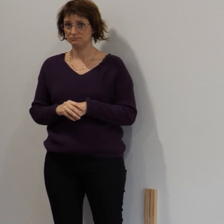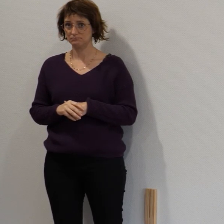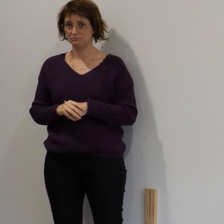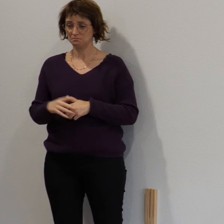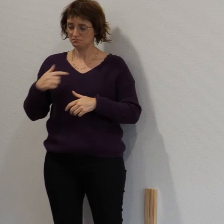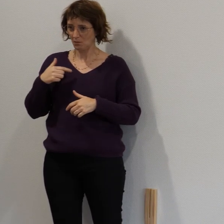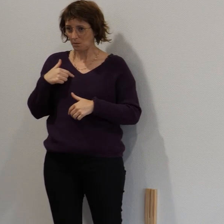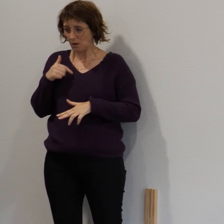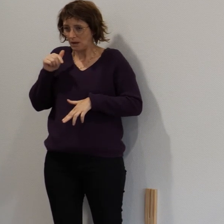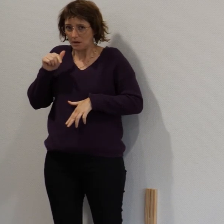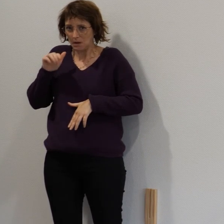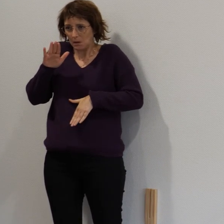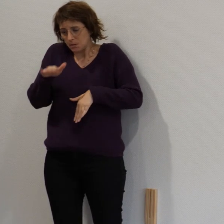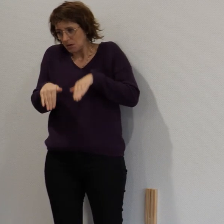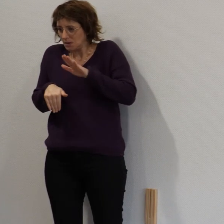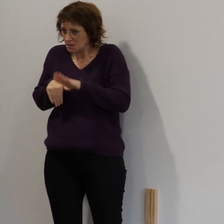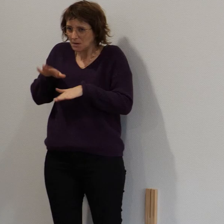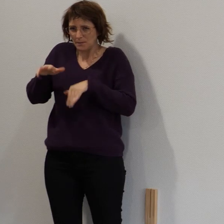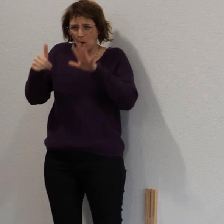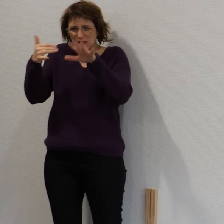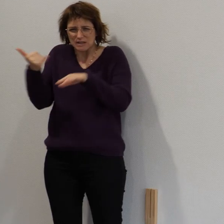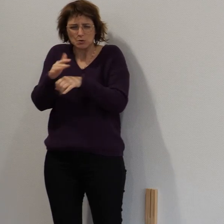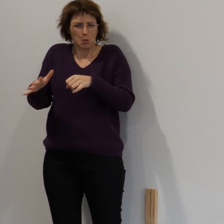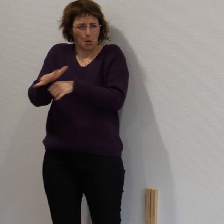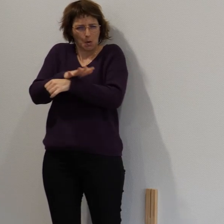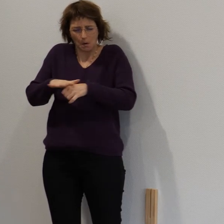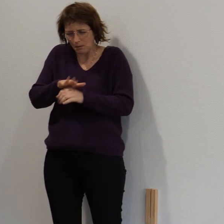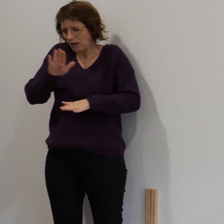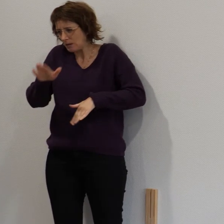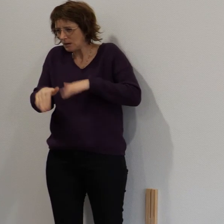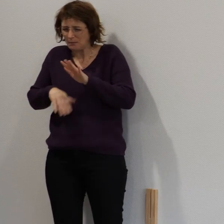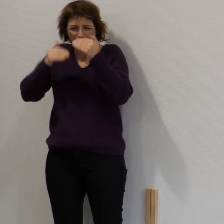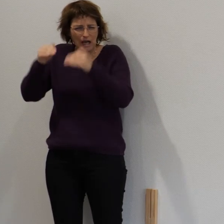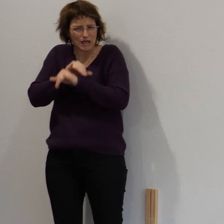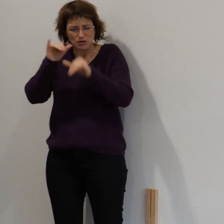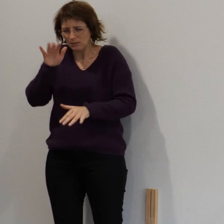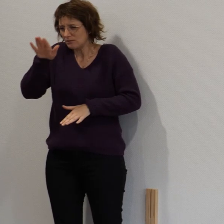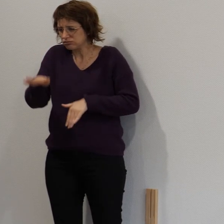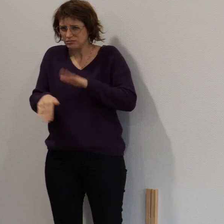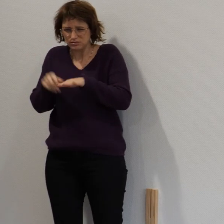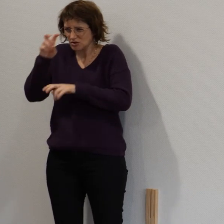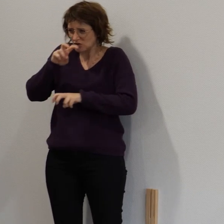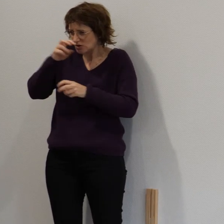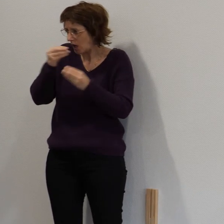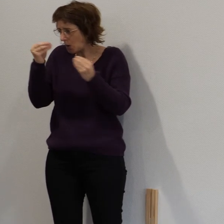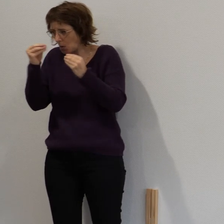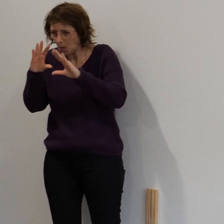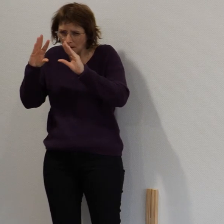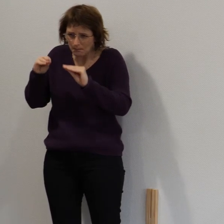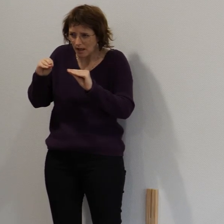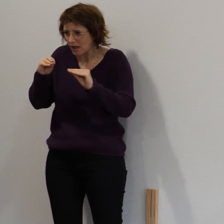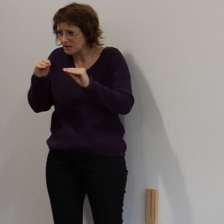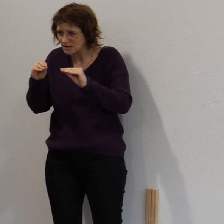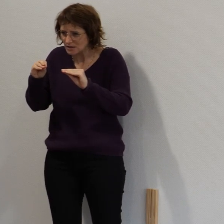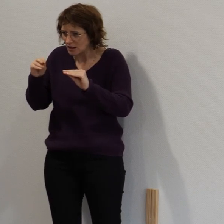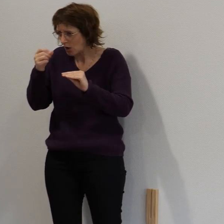J'ai marché 6 jours entiers sans à peine m'arrêter pour chercher un endroit